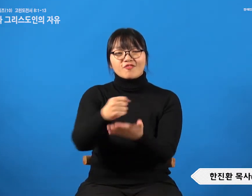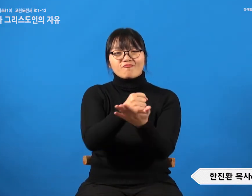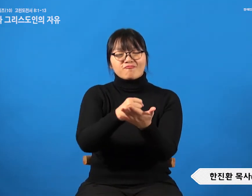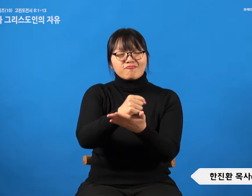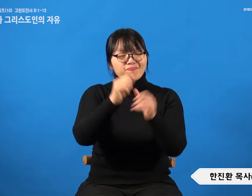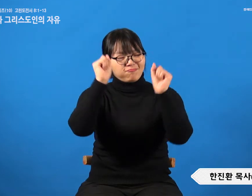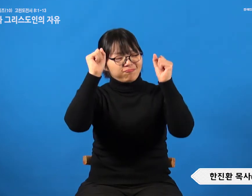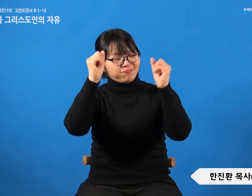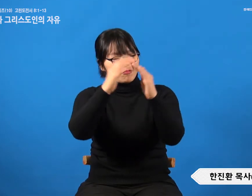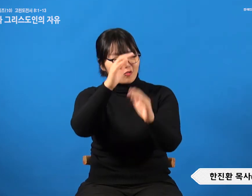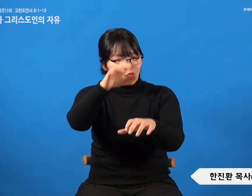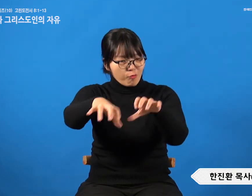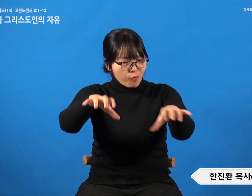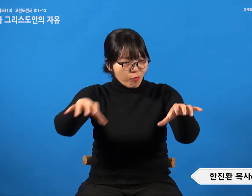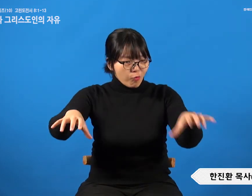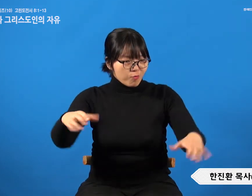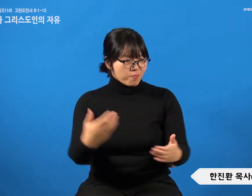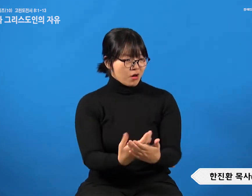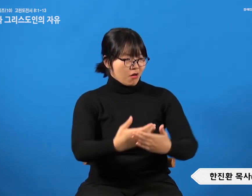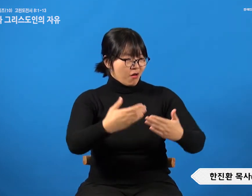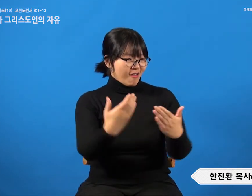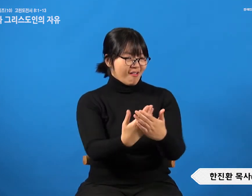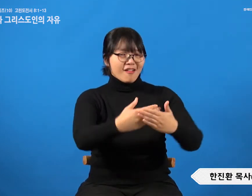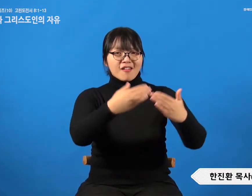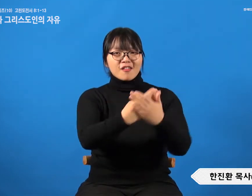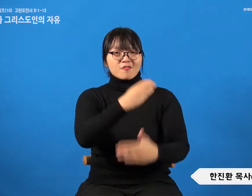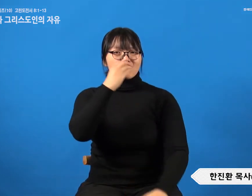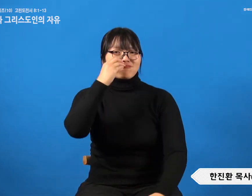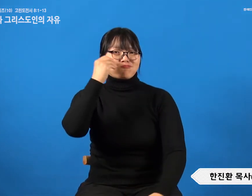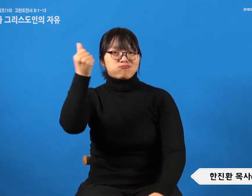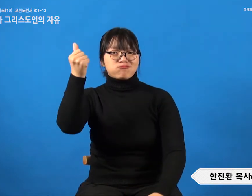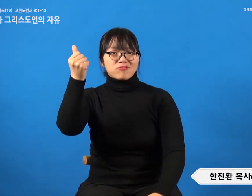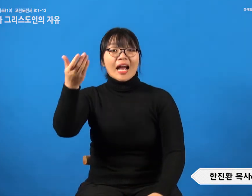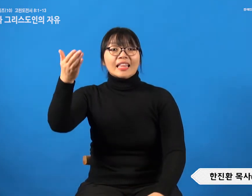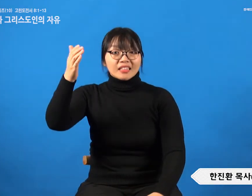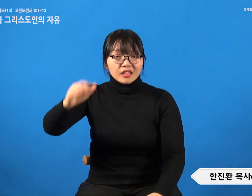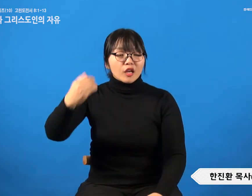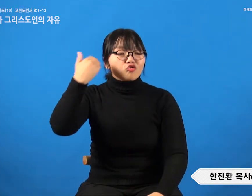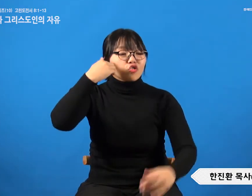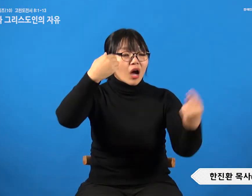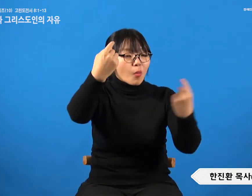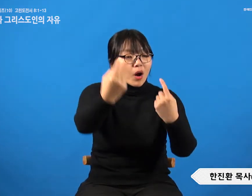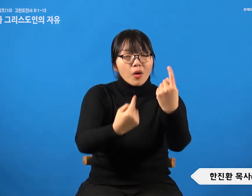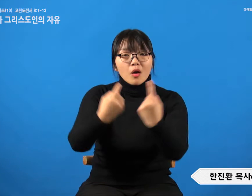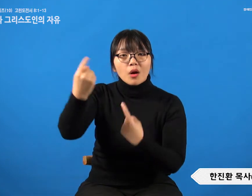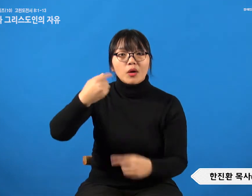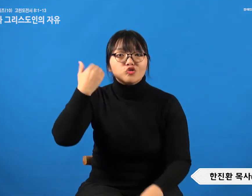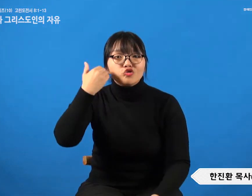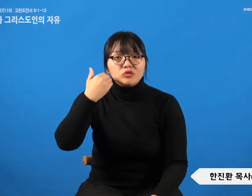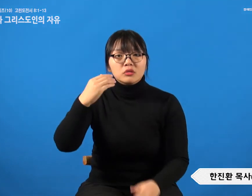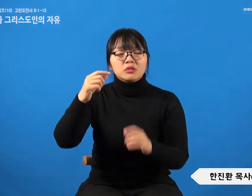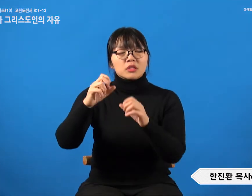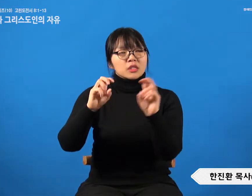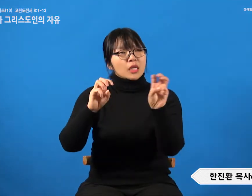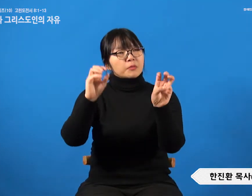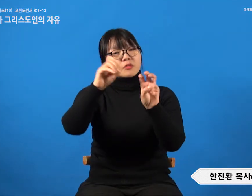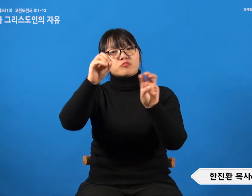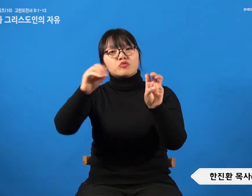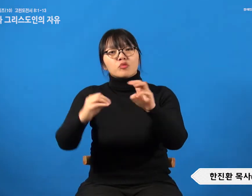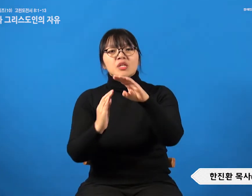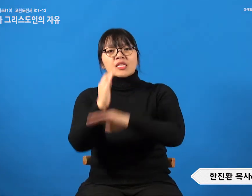역술업소마다 그렇게 성황을 이루고 있는데, 문제는 그 고객들 중에 30% 가까이가 기독교 신자라고